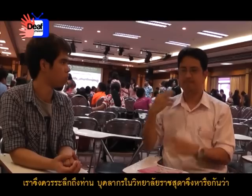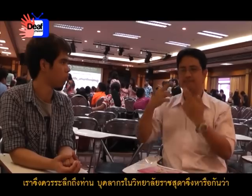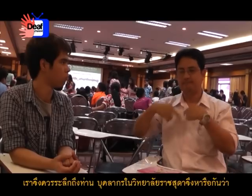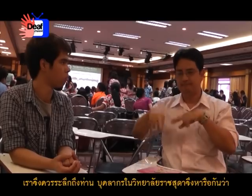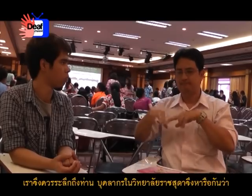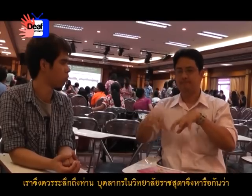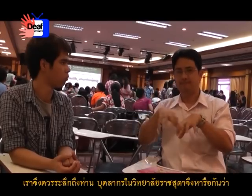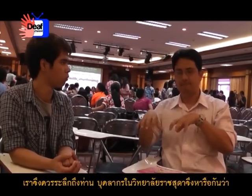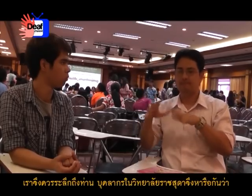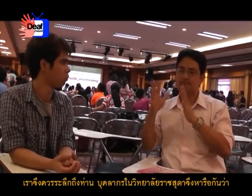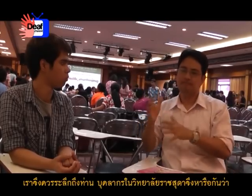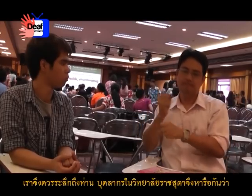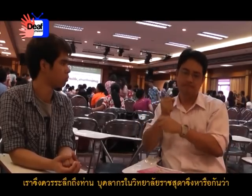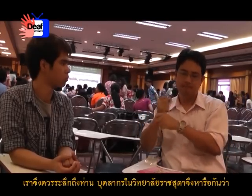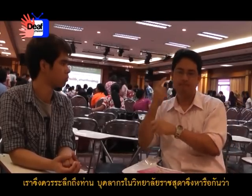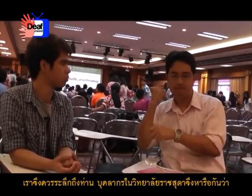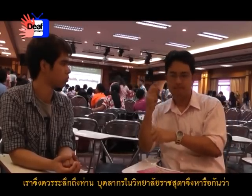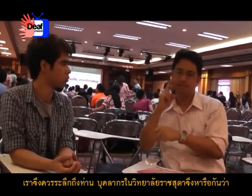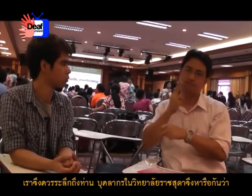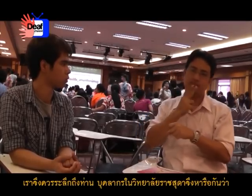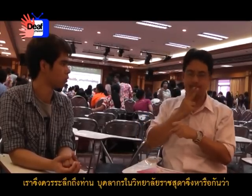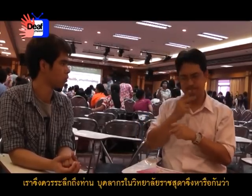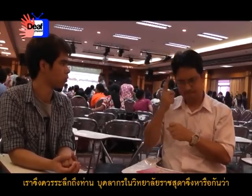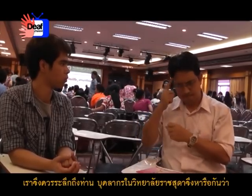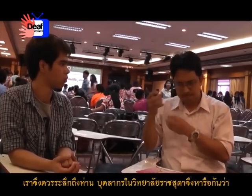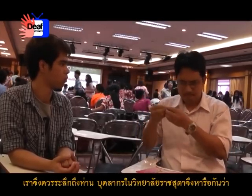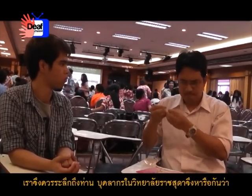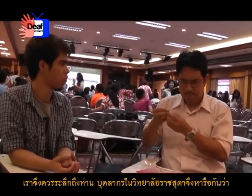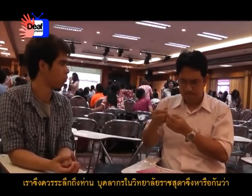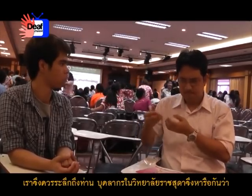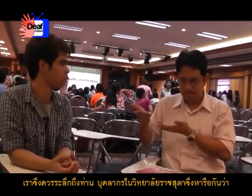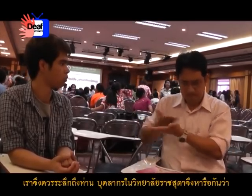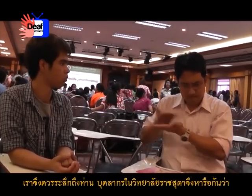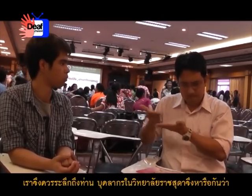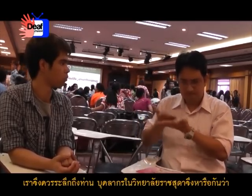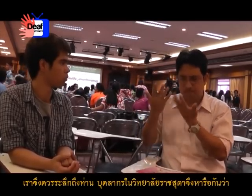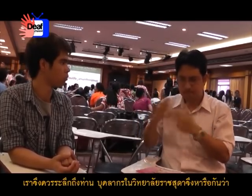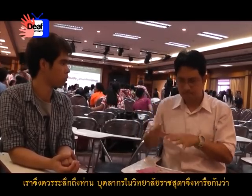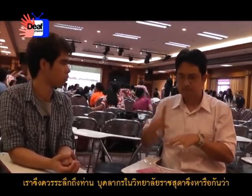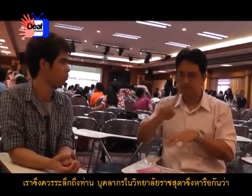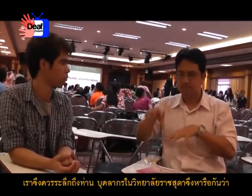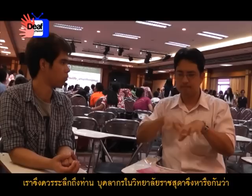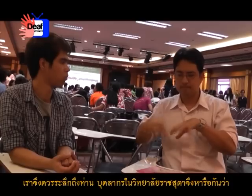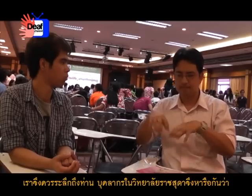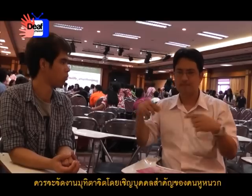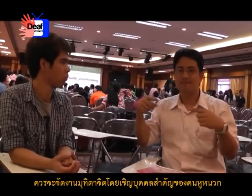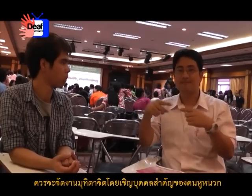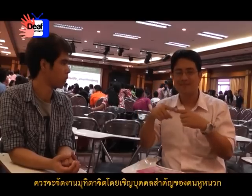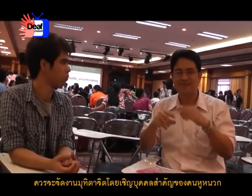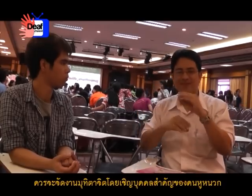เราก็ควรที่จะจัดงานมุทิตาจิตโดยเชิญบุคคลสำคัญที่เป็นคนหูหนวกนะครับเชิญทุกท่านมีข้อเสนอแนะแล้วก็เห็นตรงกันว่า